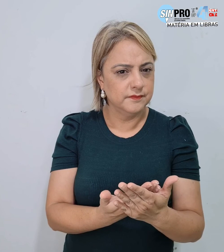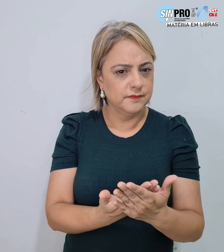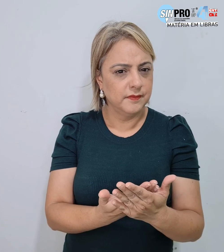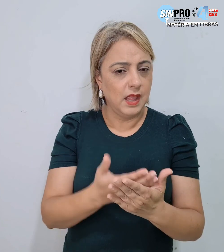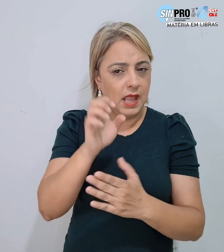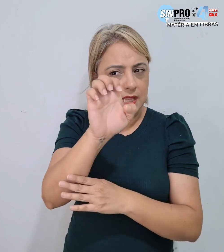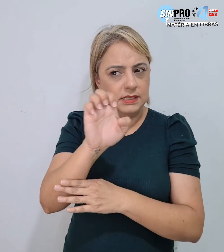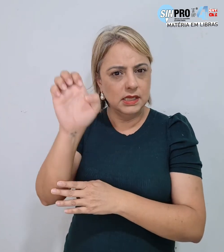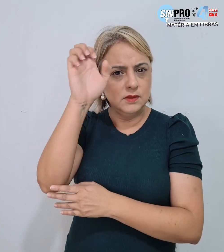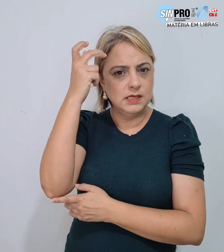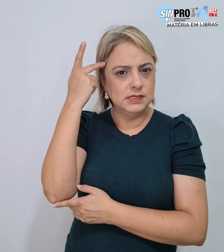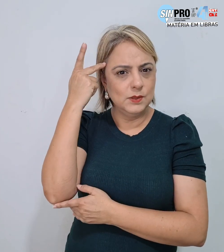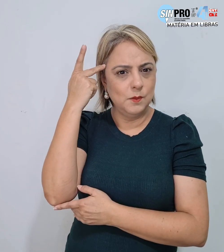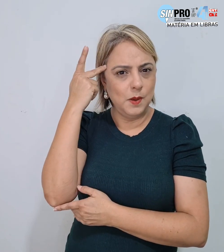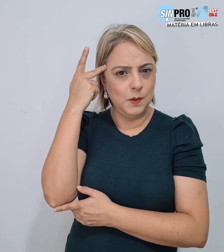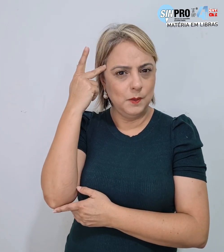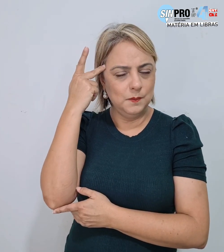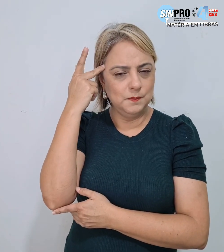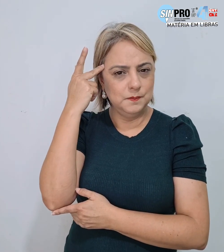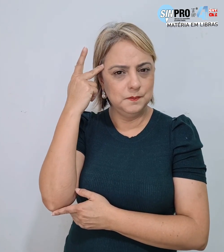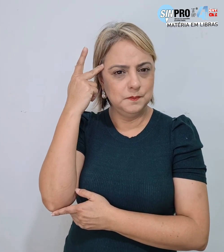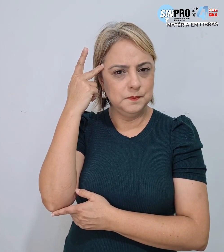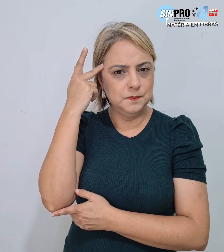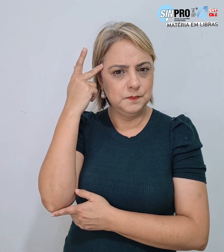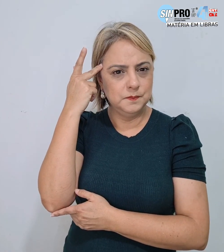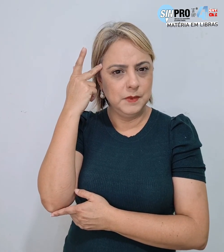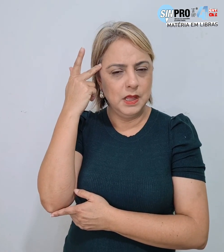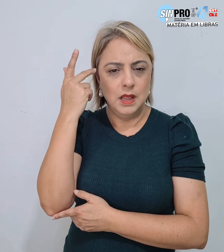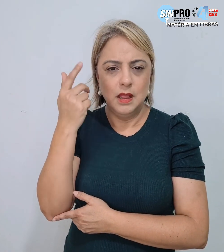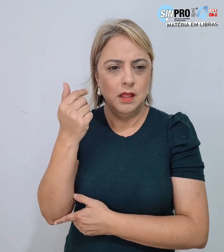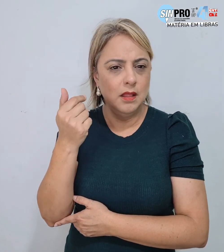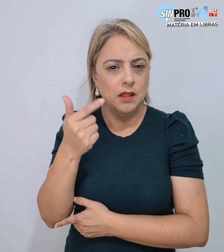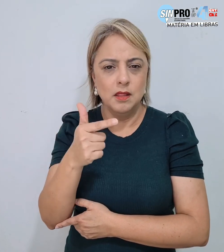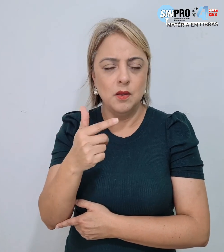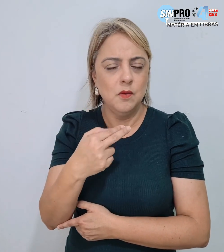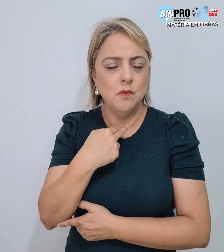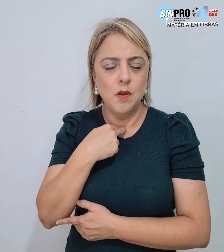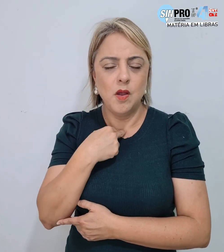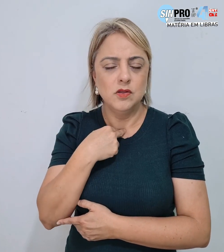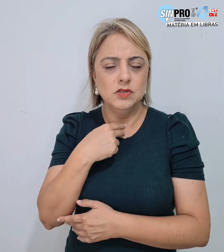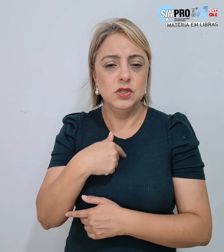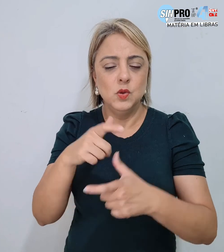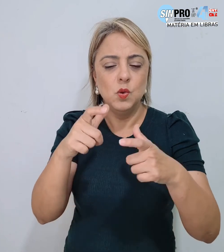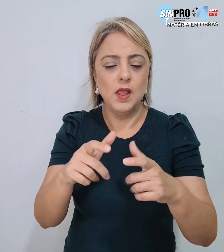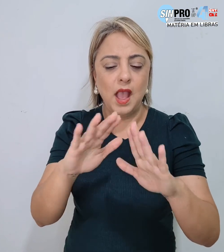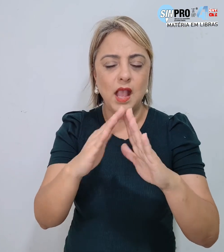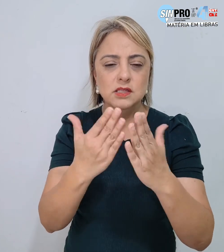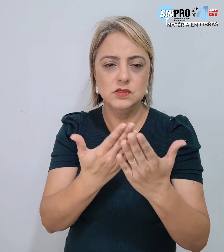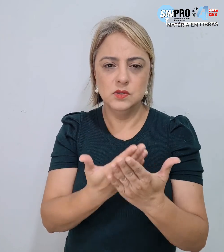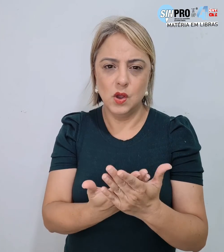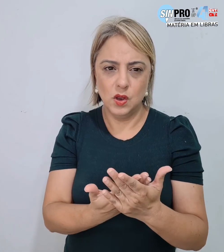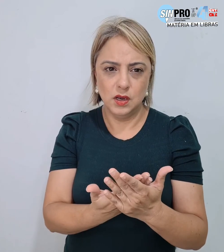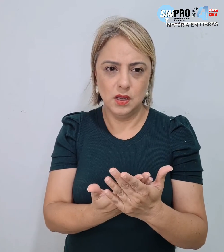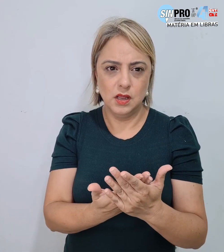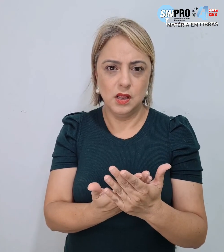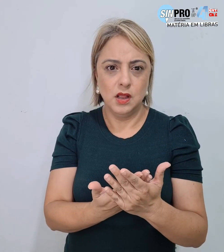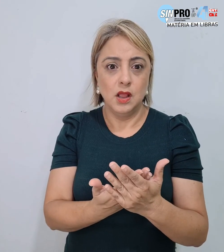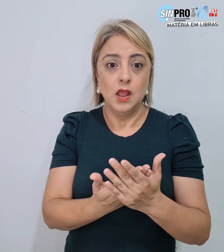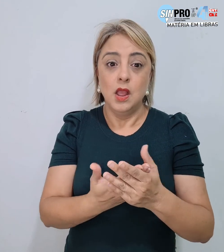estado age São Paulo e não permite o estabelecimento um dos